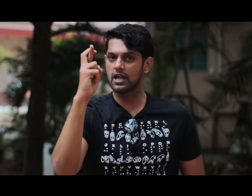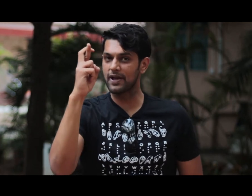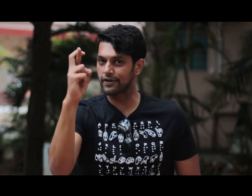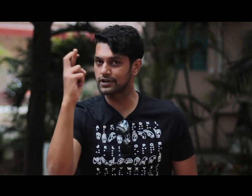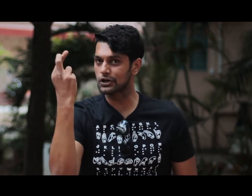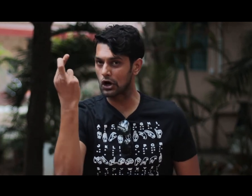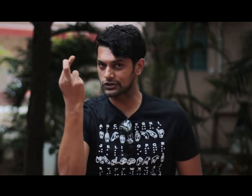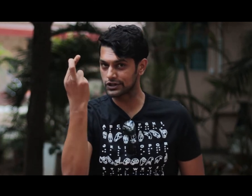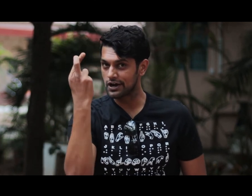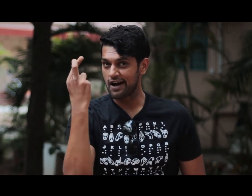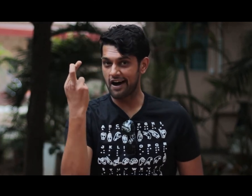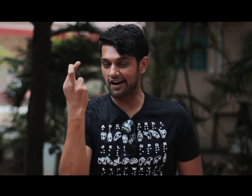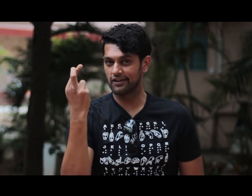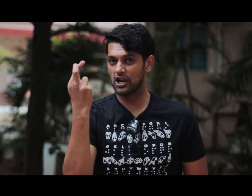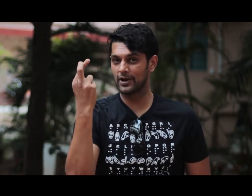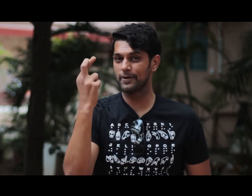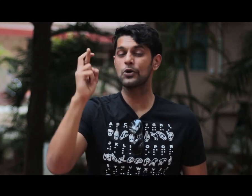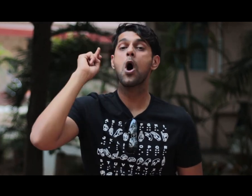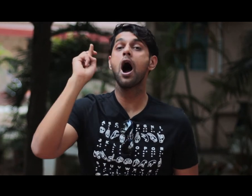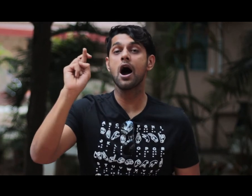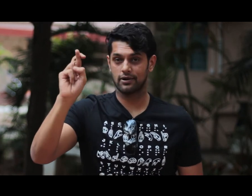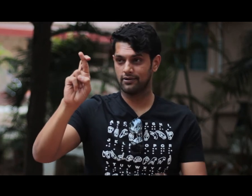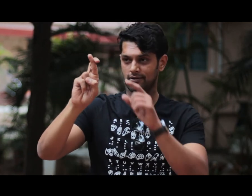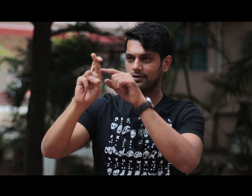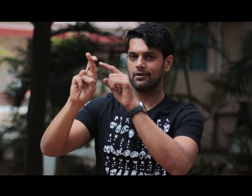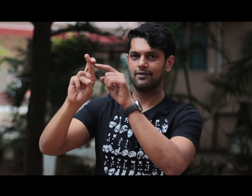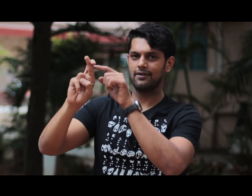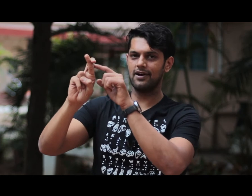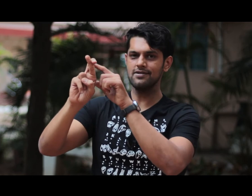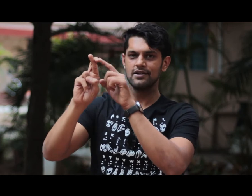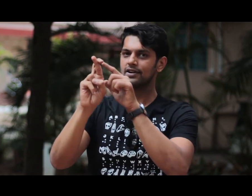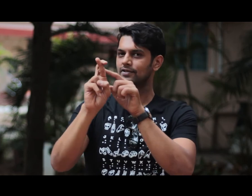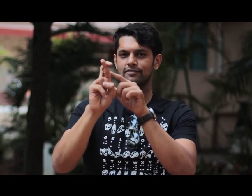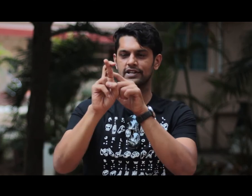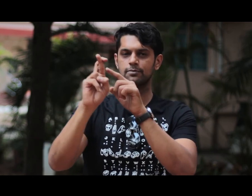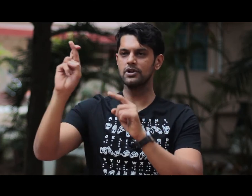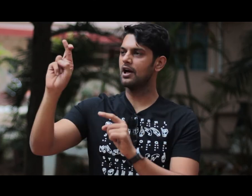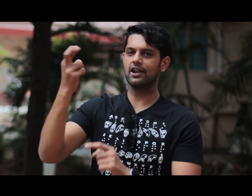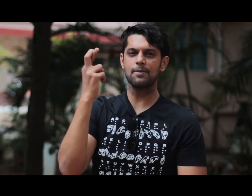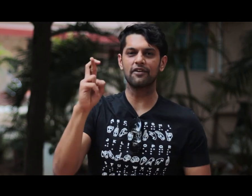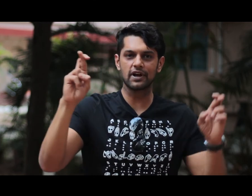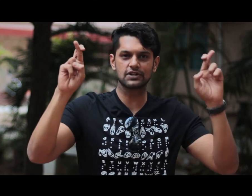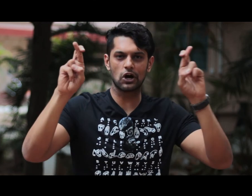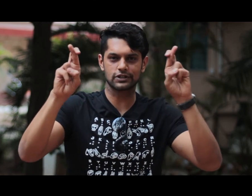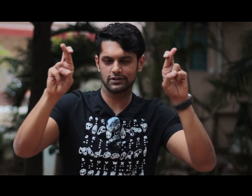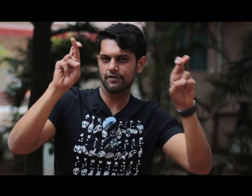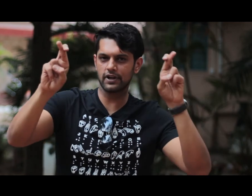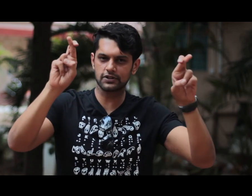ಕೀಪಿಂಗ್ ಫಿಂಗರ್ಸ್ ಕ್ರಾಸ್ಡ್ ಆರ್ ಎಲ್ ಎಮ್ ಎನ್ ಓ ಪಿ ಕ್ಯೂ ಆರ್ ಹಾಂ ವೆರಿ ಸಿಂಪಲ್ ಆರ್ ಕೀಪಿಂಗ್ ಫಿಂಗರ್ಸ್ ಕ್ರಾಸ್ಡ್ ಫಿಂಗರ್ಸ್